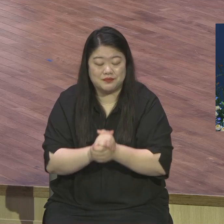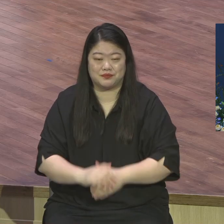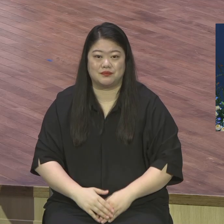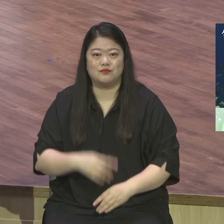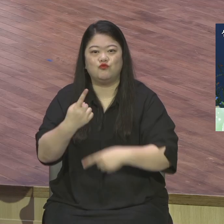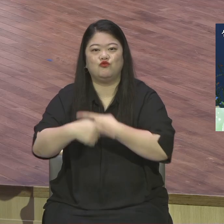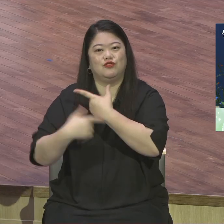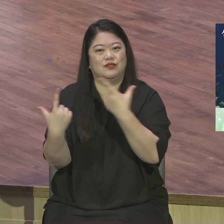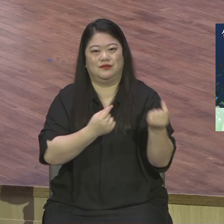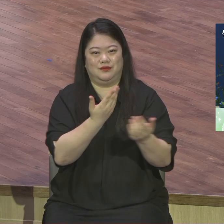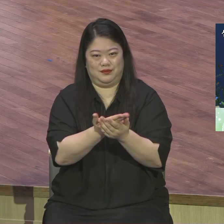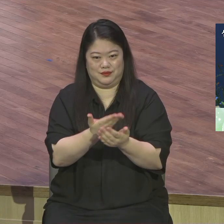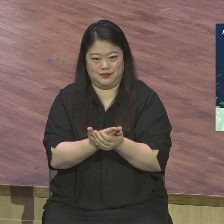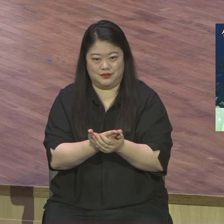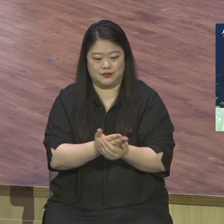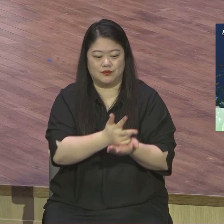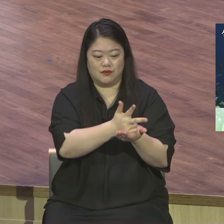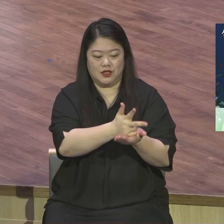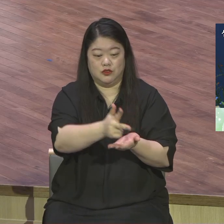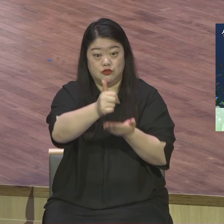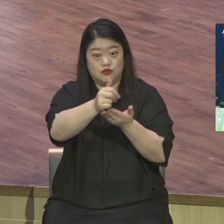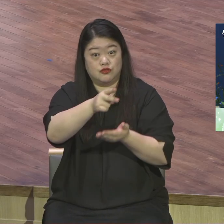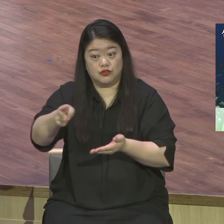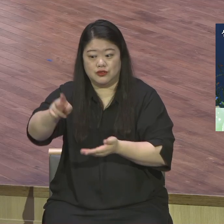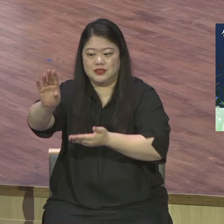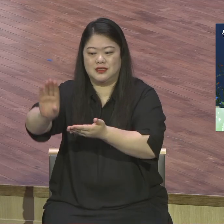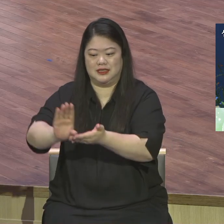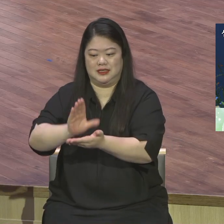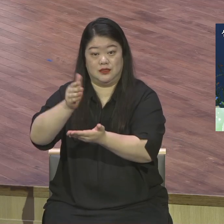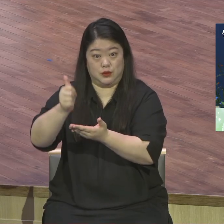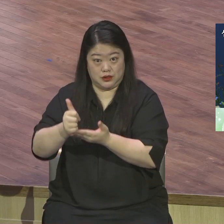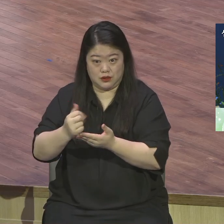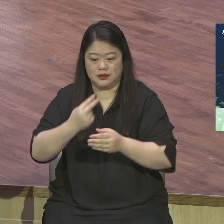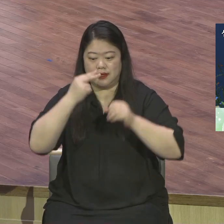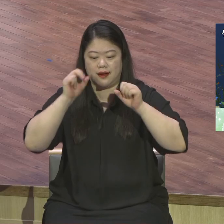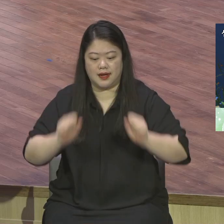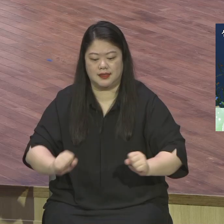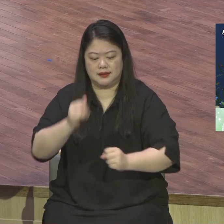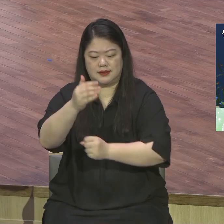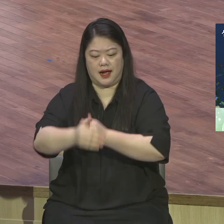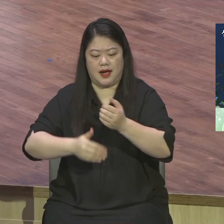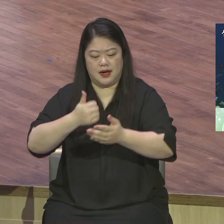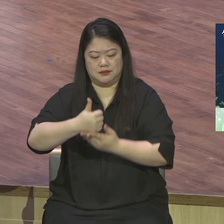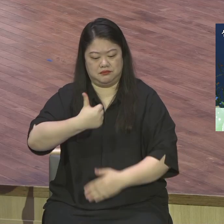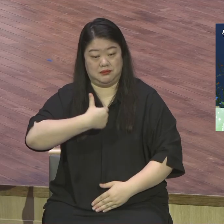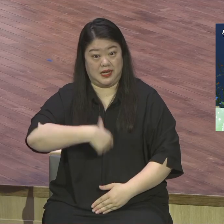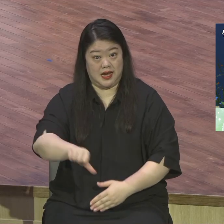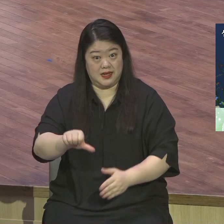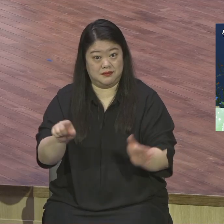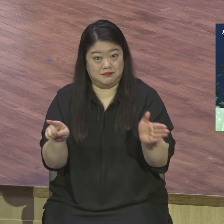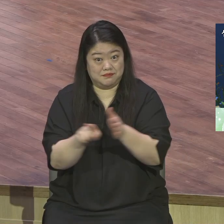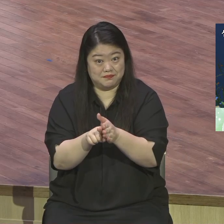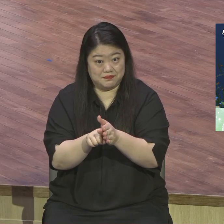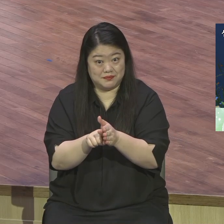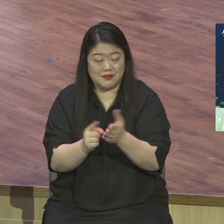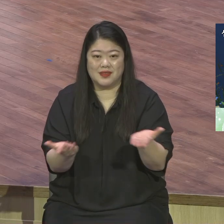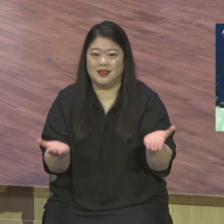신앙 고백합니다. 주는 그리스도시오 살아계신 하나님의 아들이십니다.